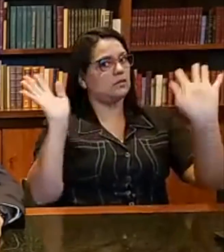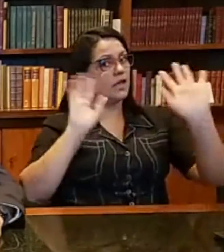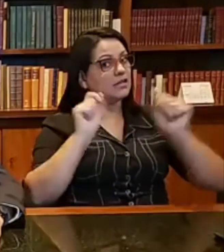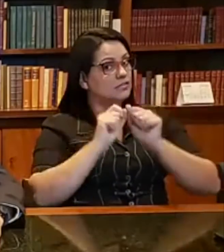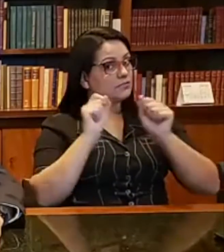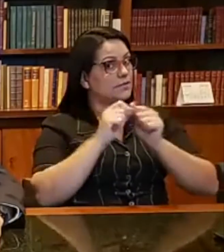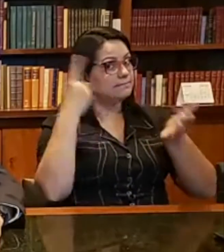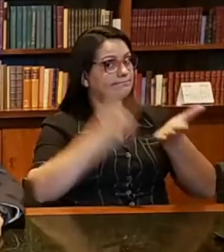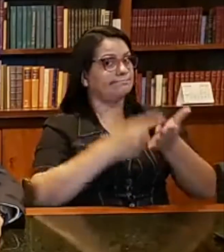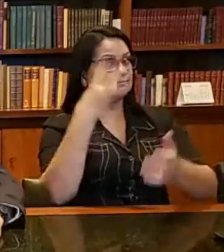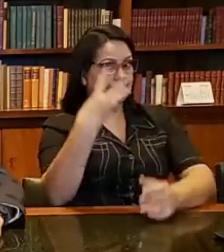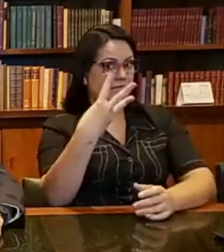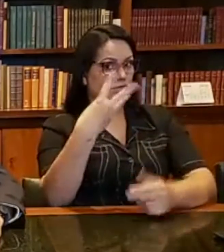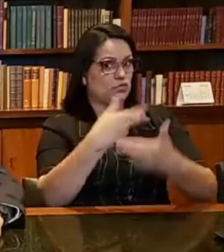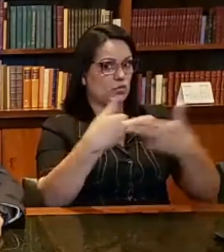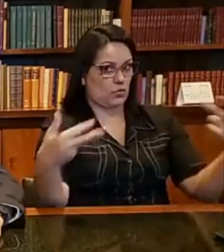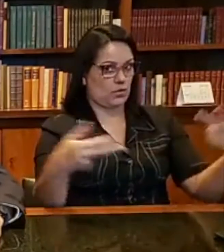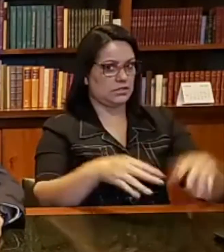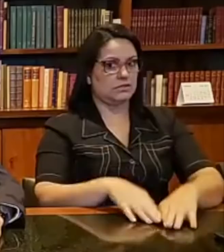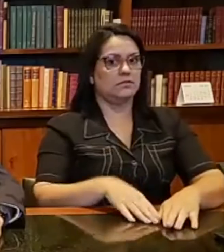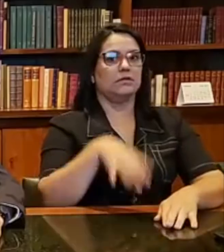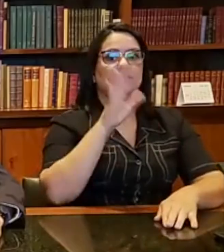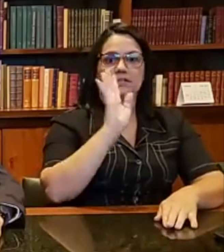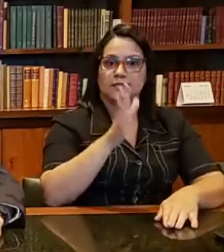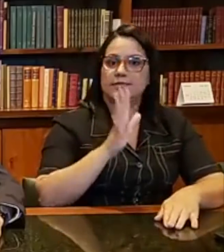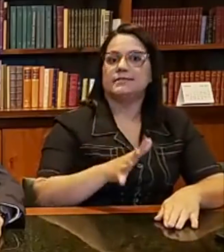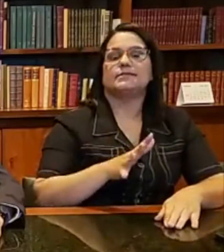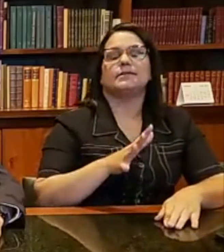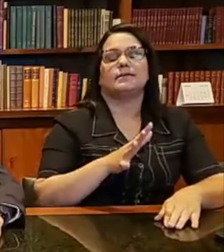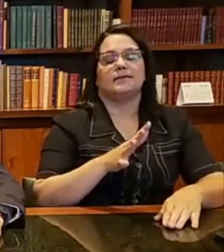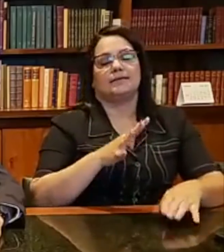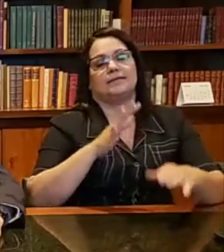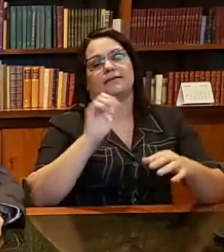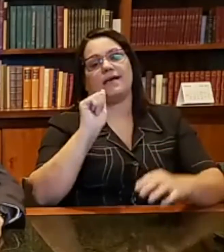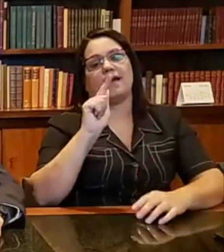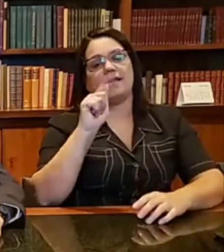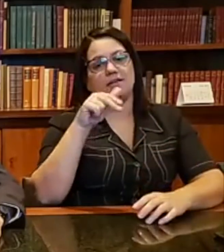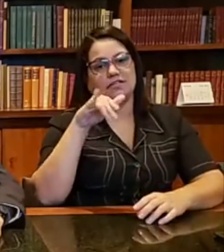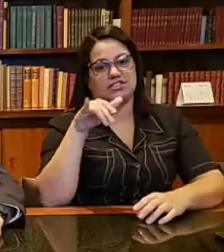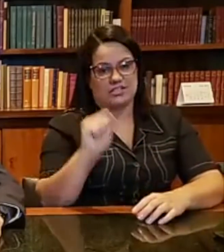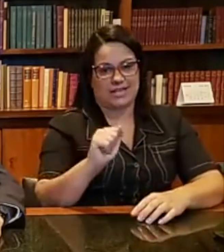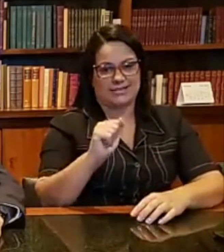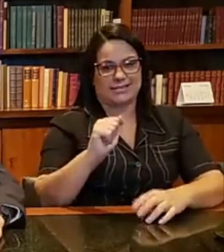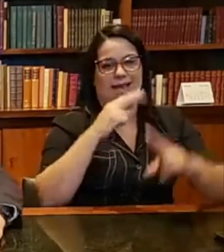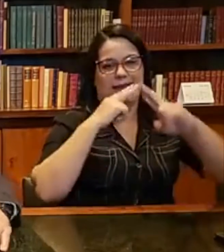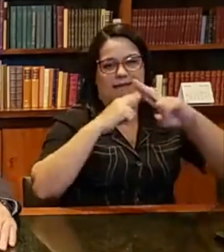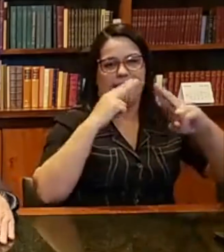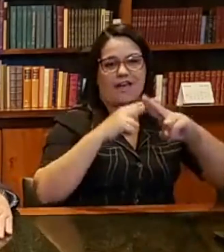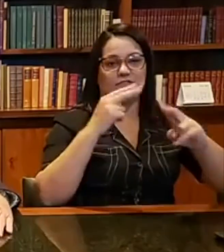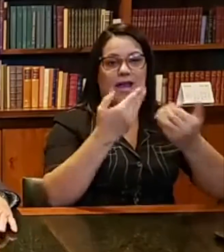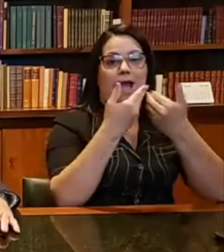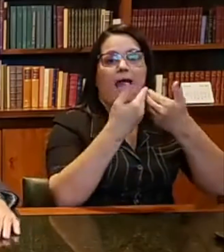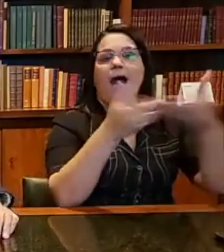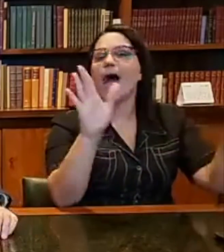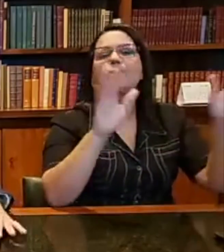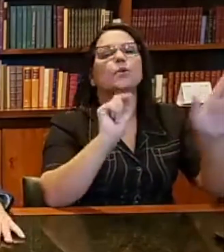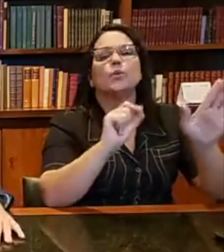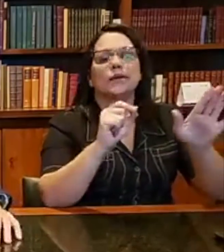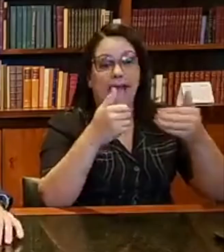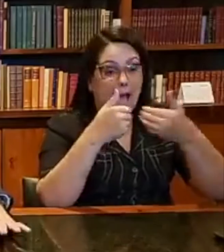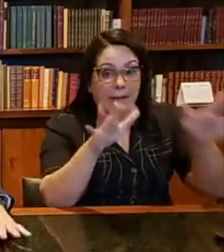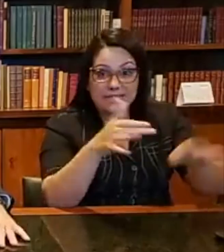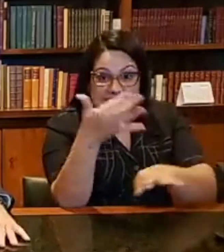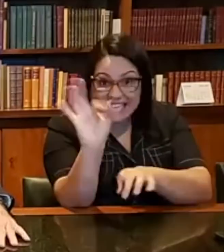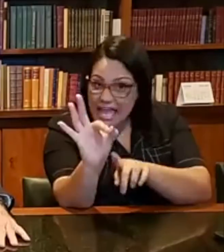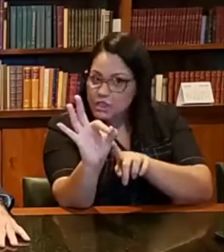importantes. 1.100 agências na Caixa abrirão 2 horas antes, ou seja, 8 da manhã ao invés das